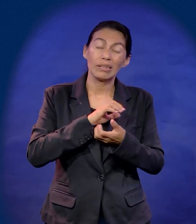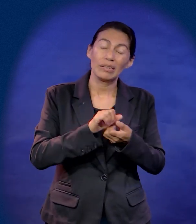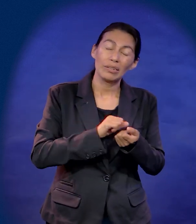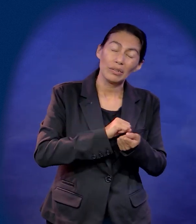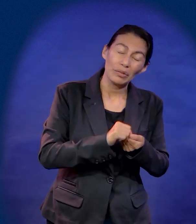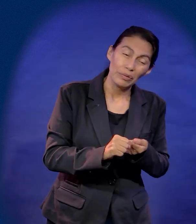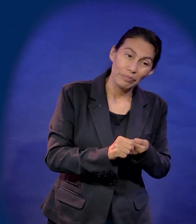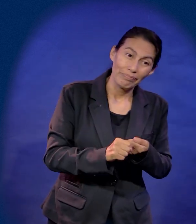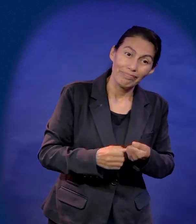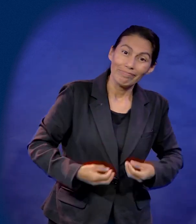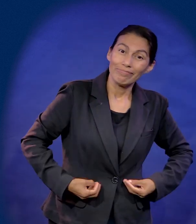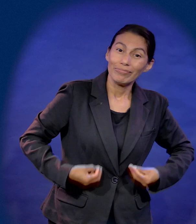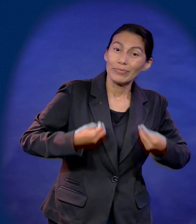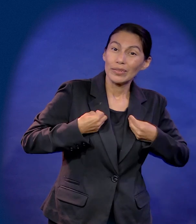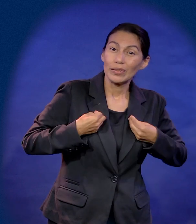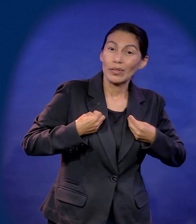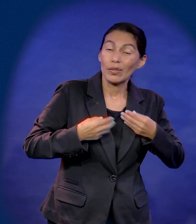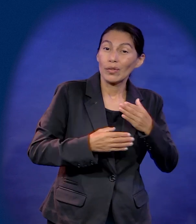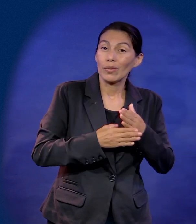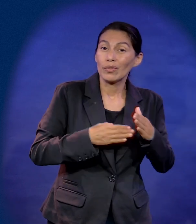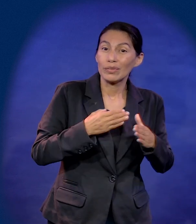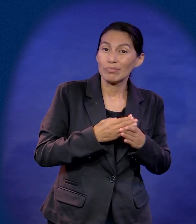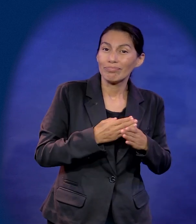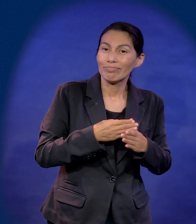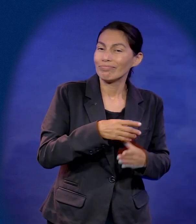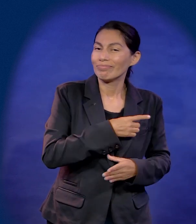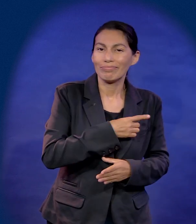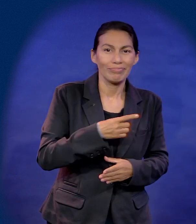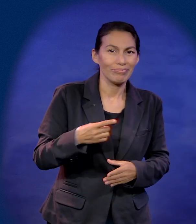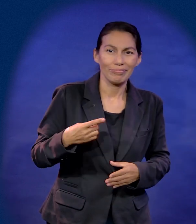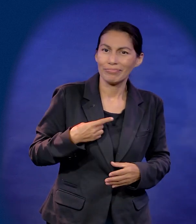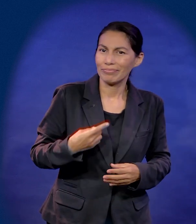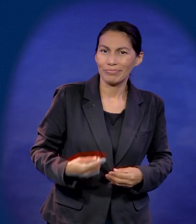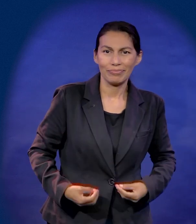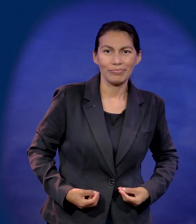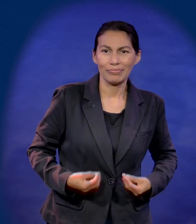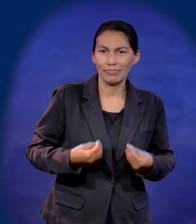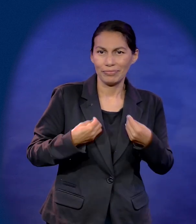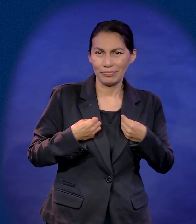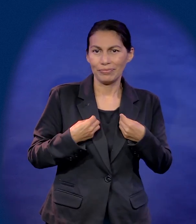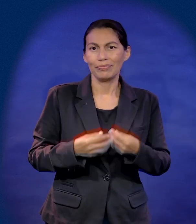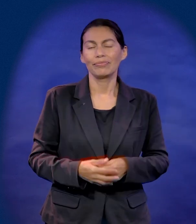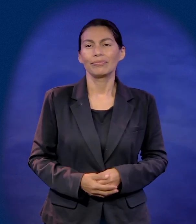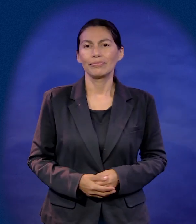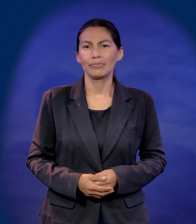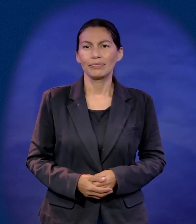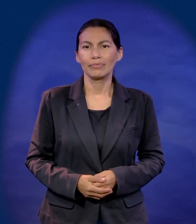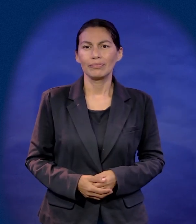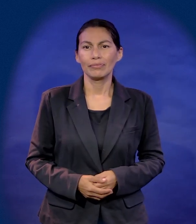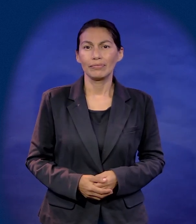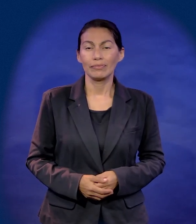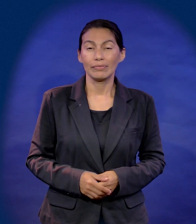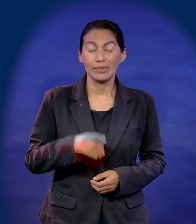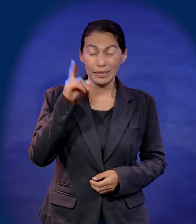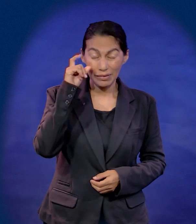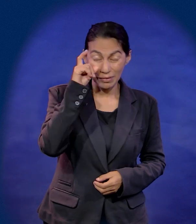no tienen hijos y están destruidos porque han vivido cosas que no debían vivir.